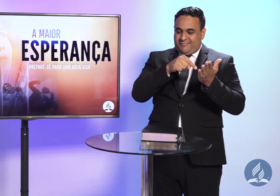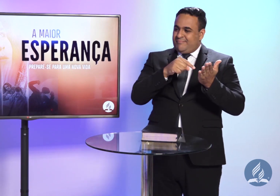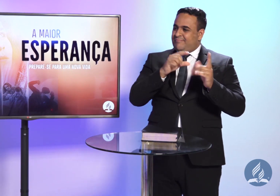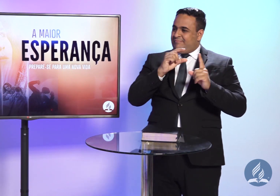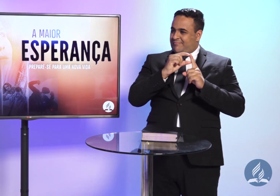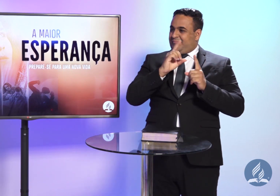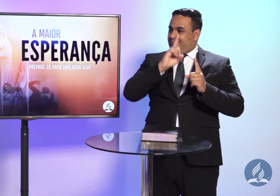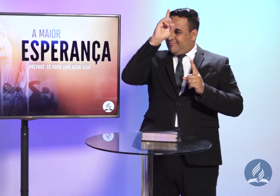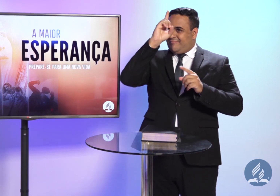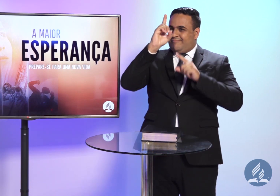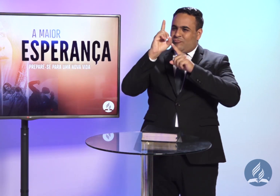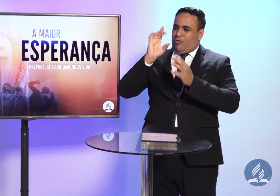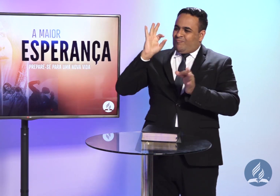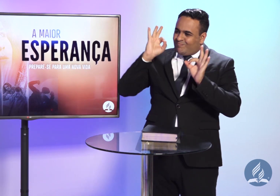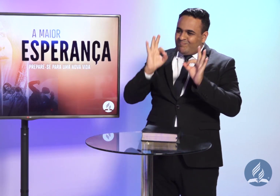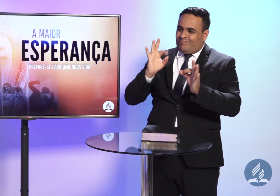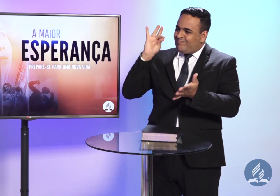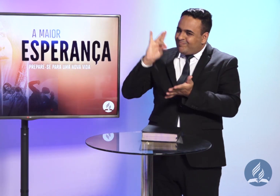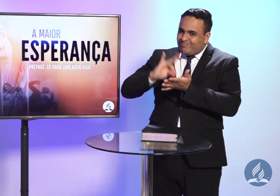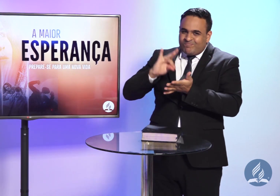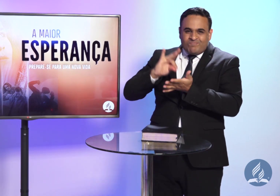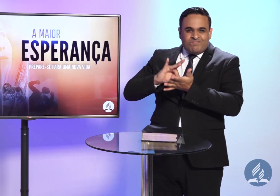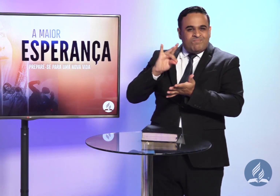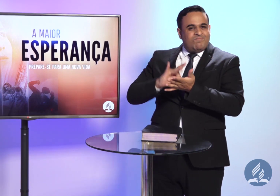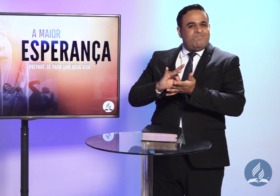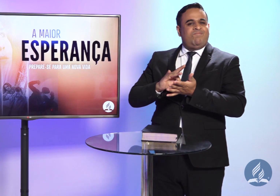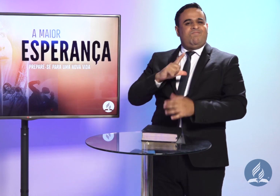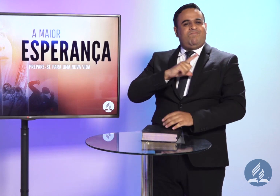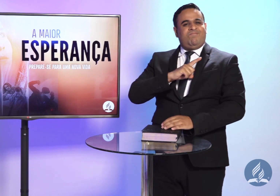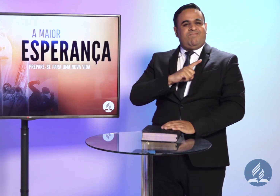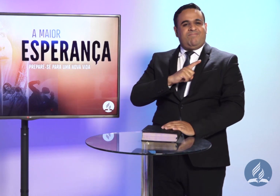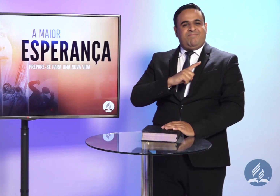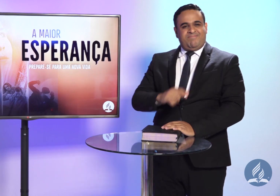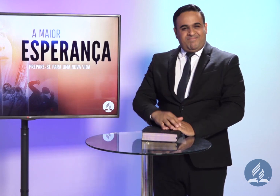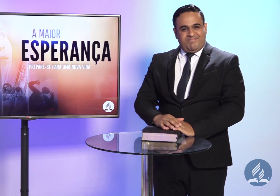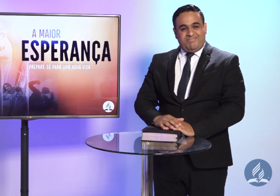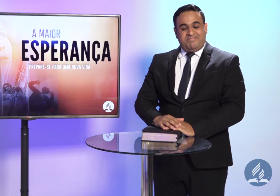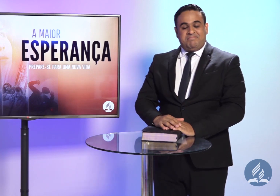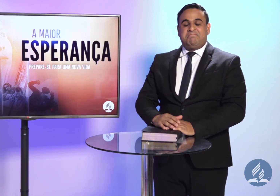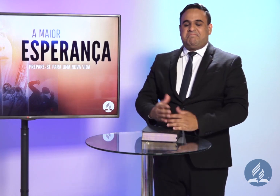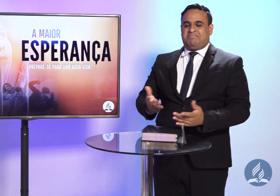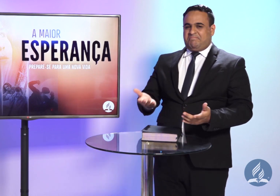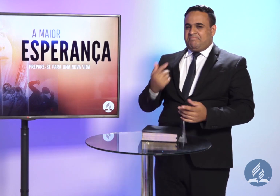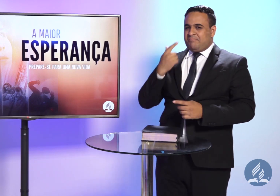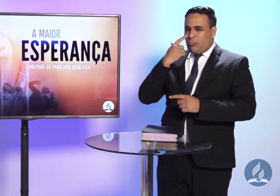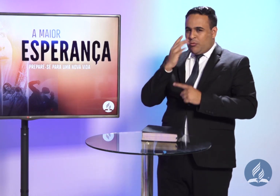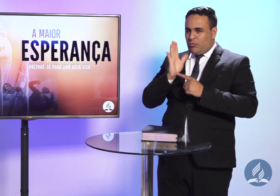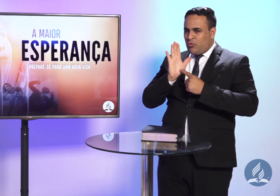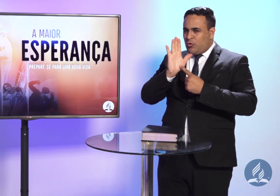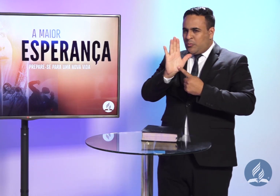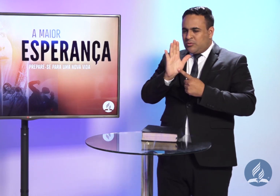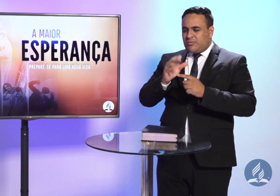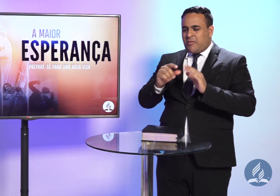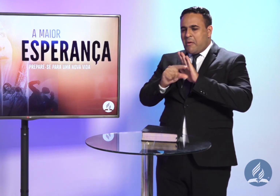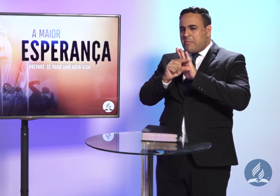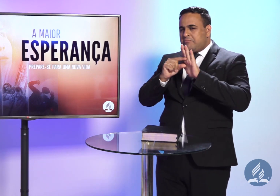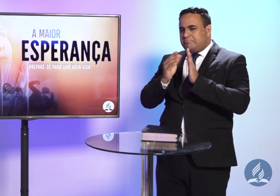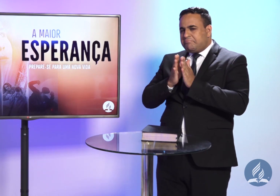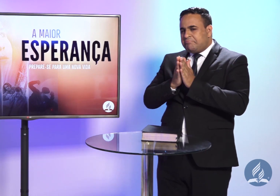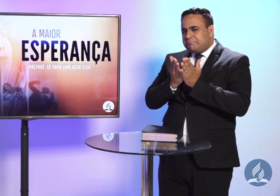mas quando você se apega a Deus, a Bíblia, como a Bíblia sendo seu guia, você muda o seu